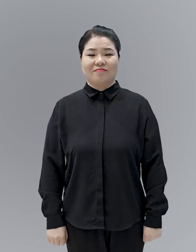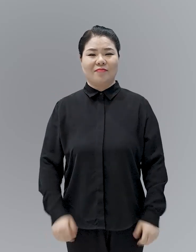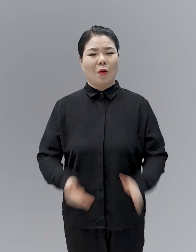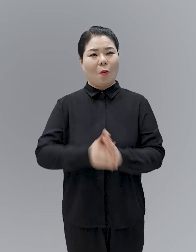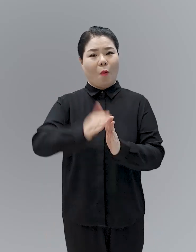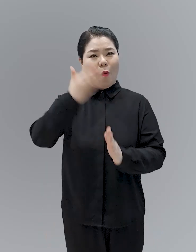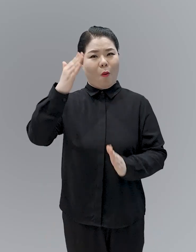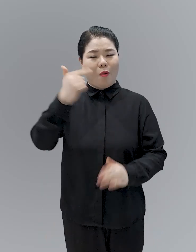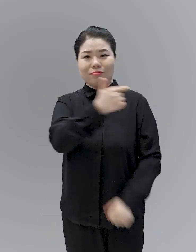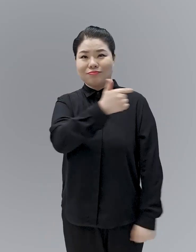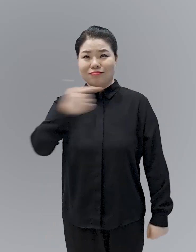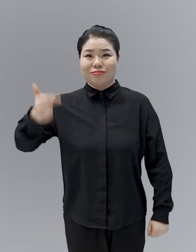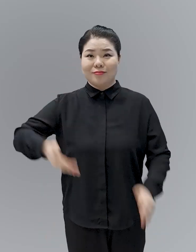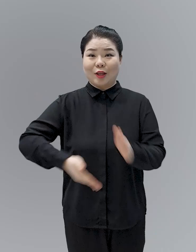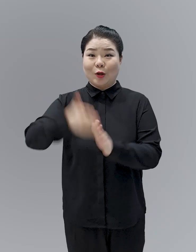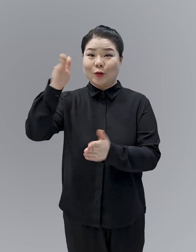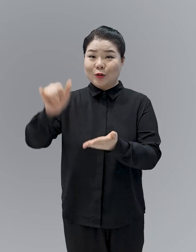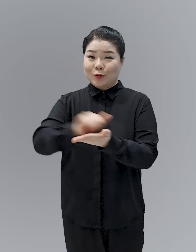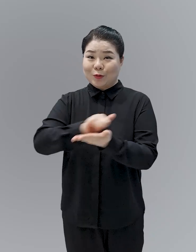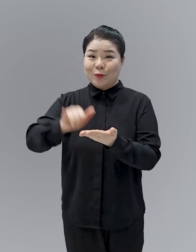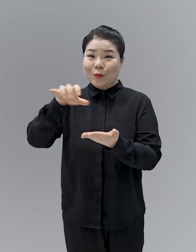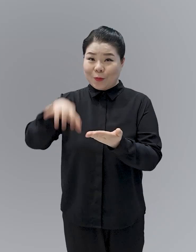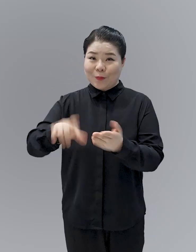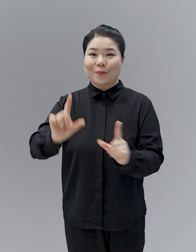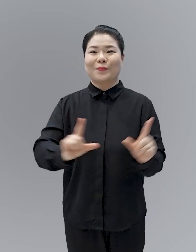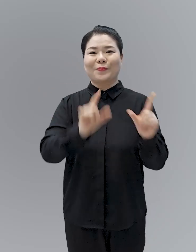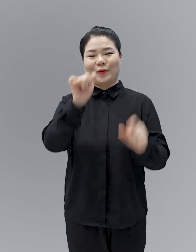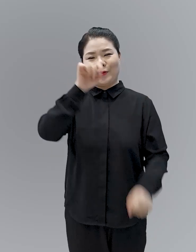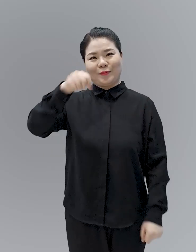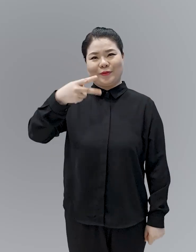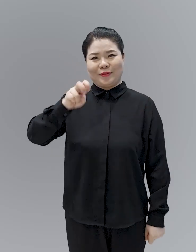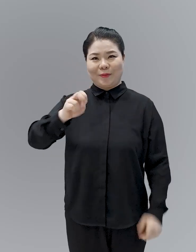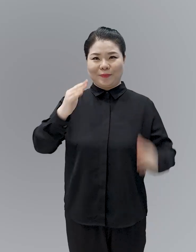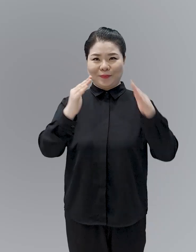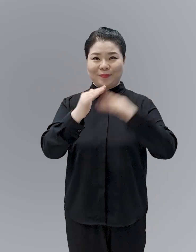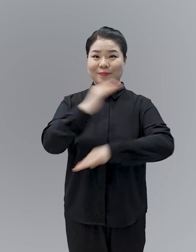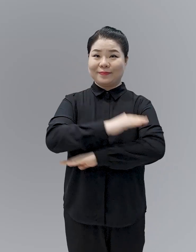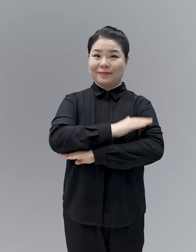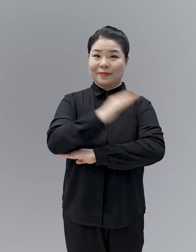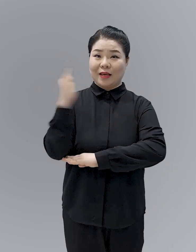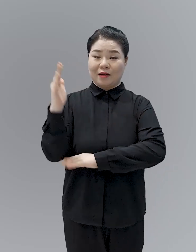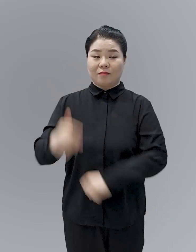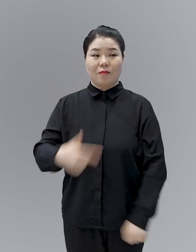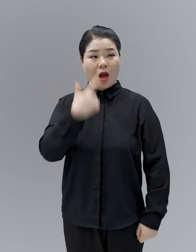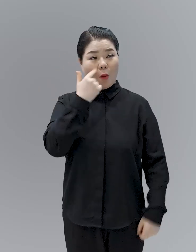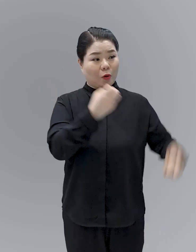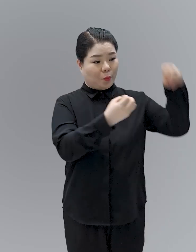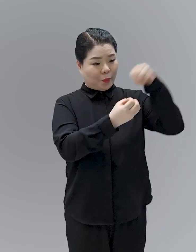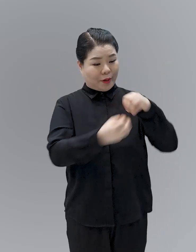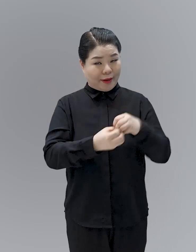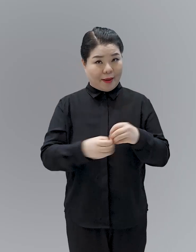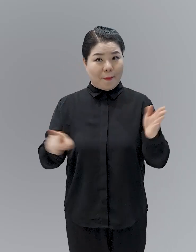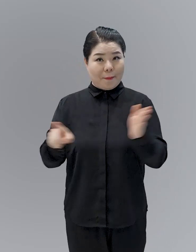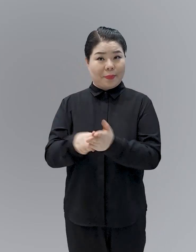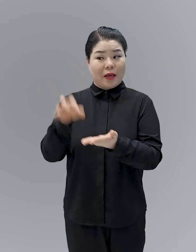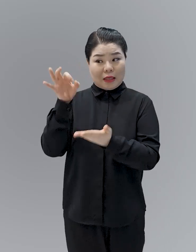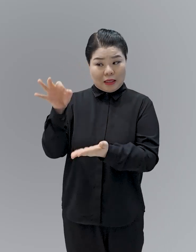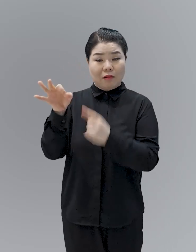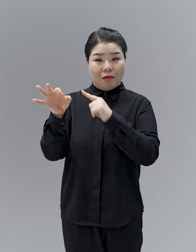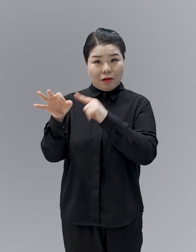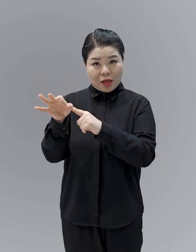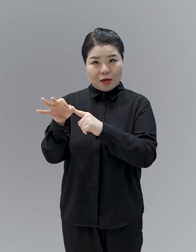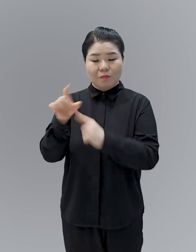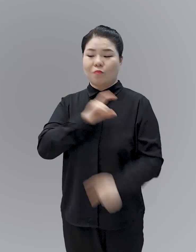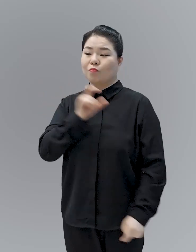화려하고 치열한 대도시 뉴욕 한복판에서 살아가는 플럼가 이야기. 아버지의 유산 신탁기금, 일명